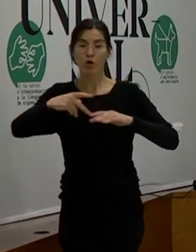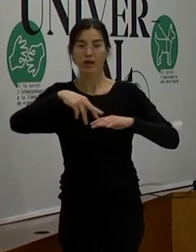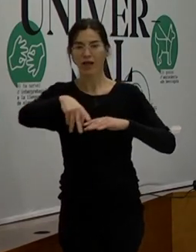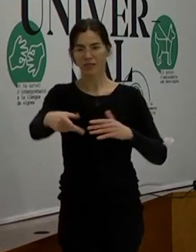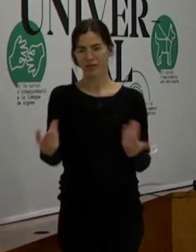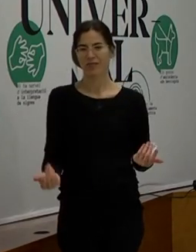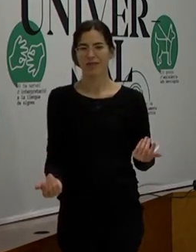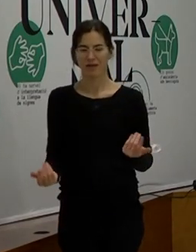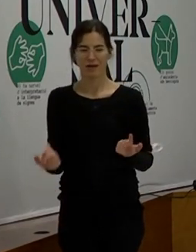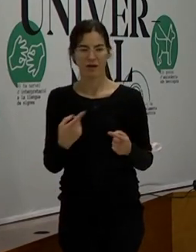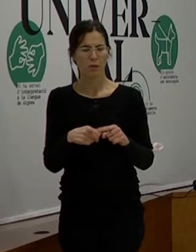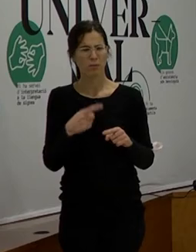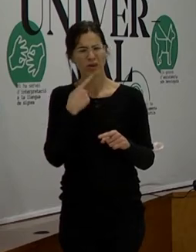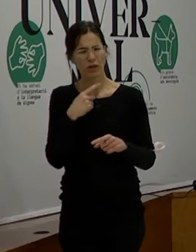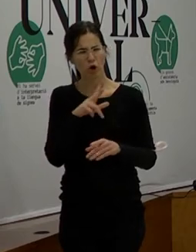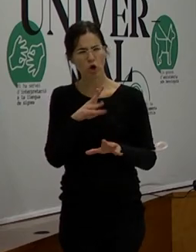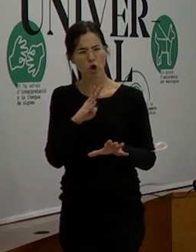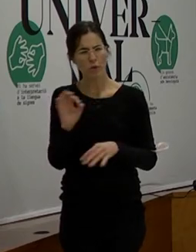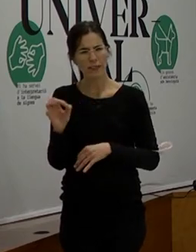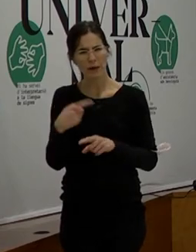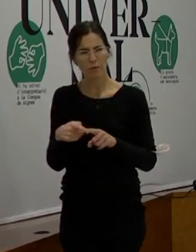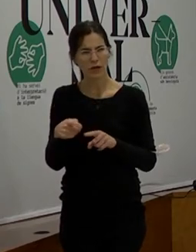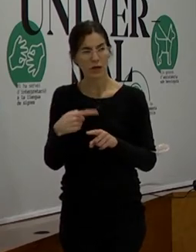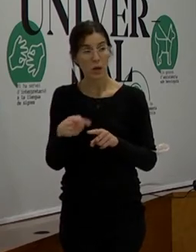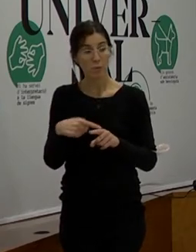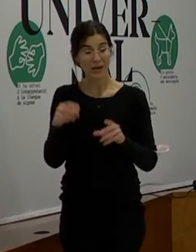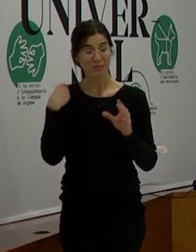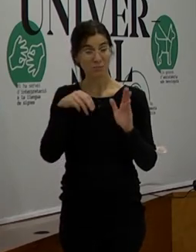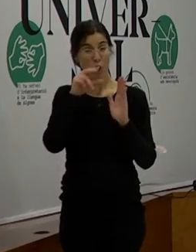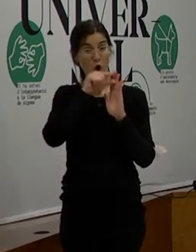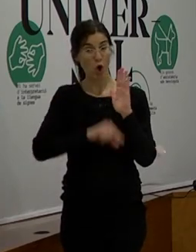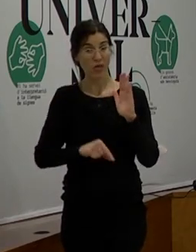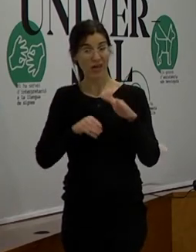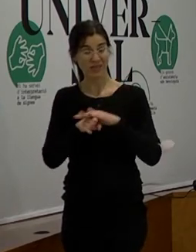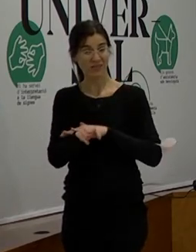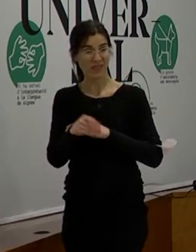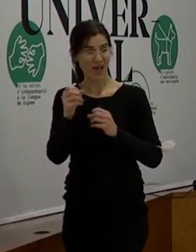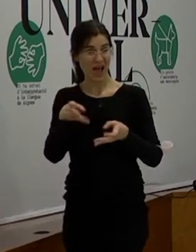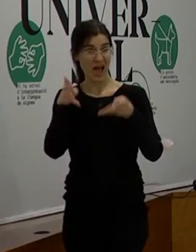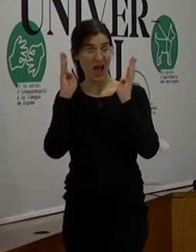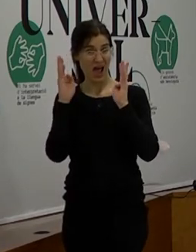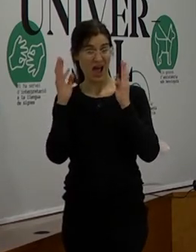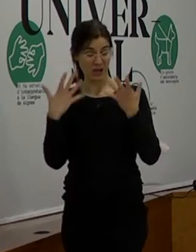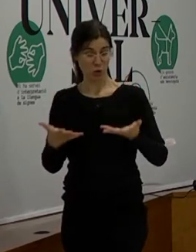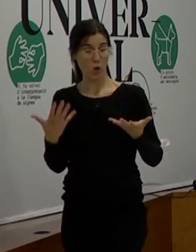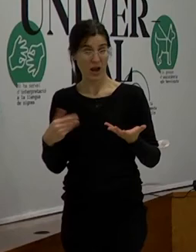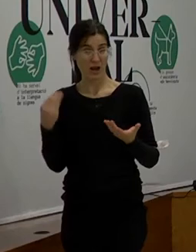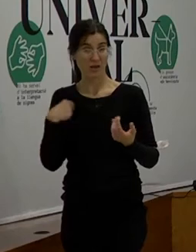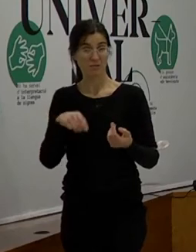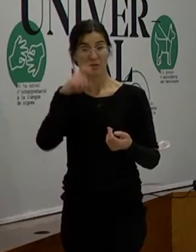Per què he dit 90? Perquè el codi d'accessibilitat al·lucina, encara vigent, de